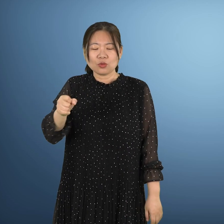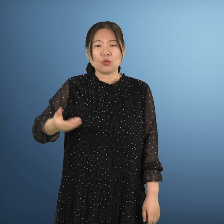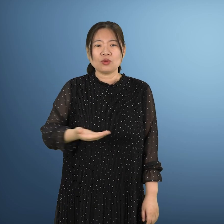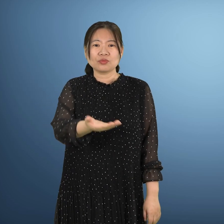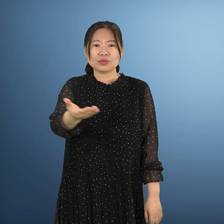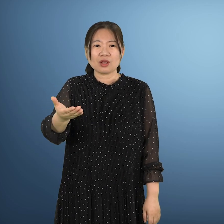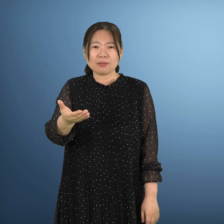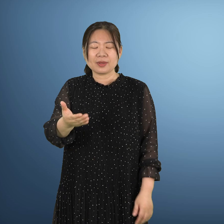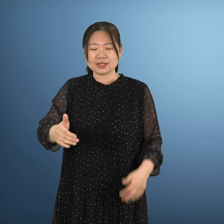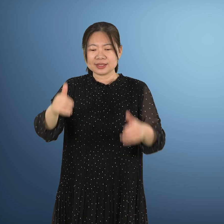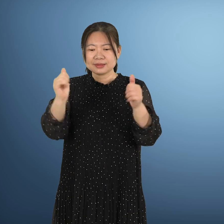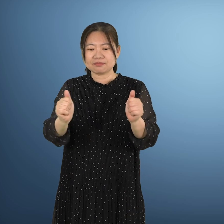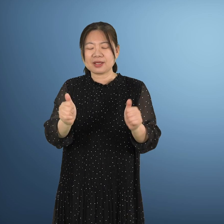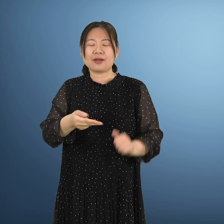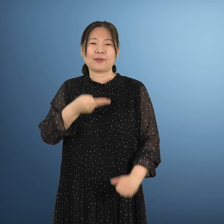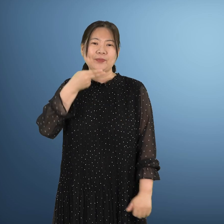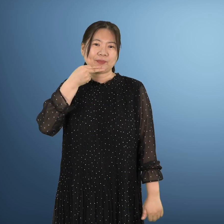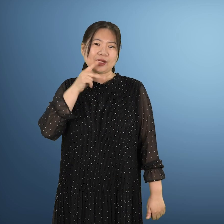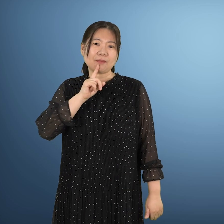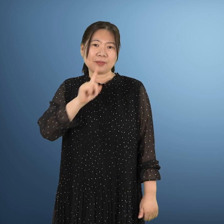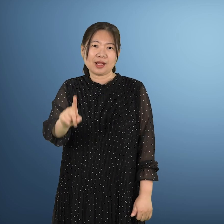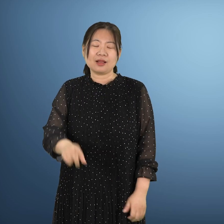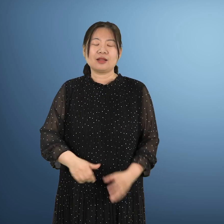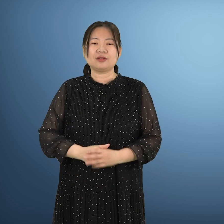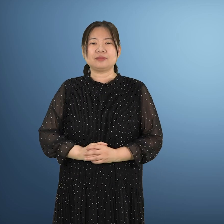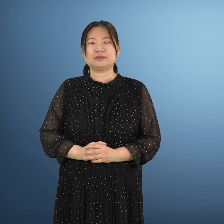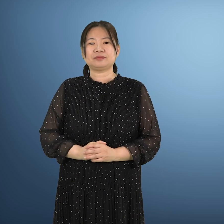너희를 심판하지 않겠다.